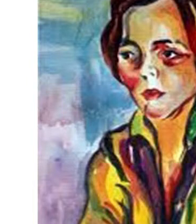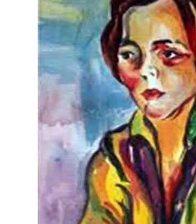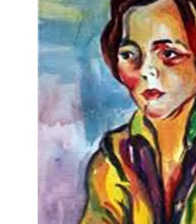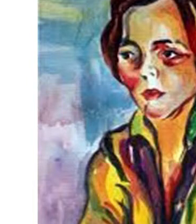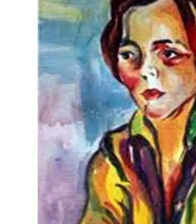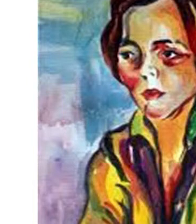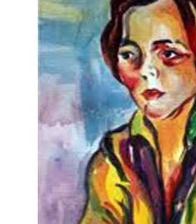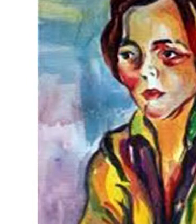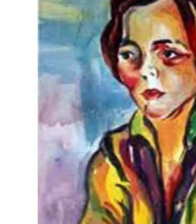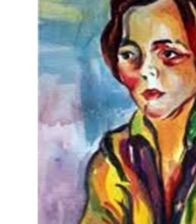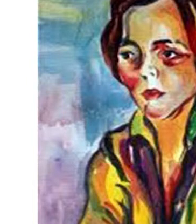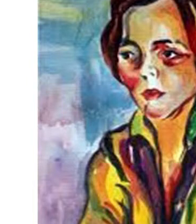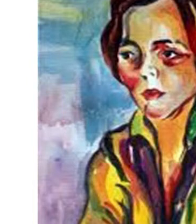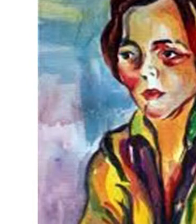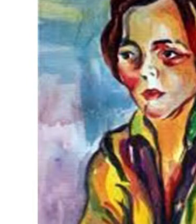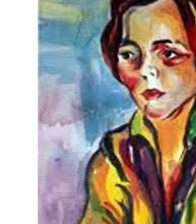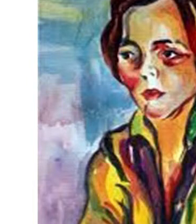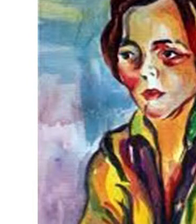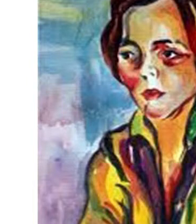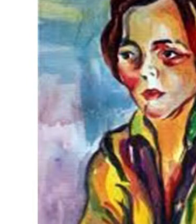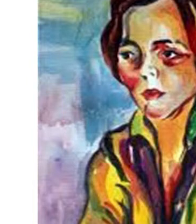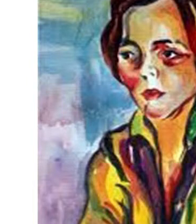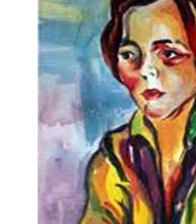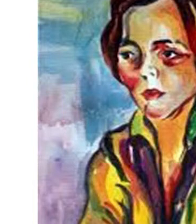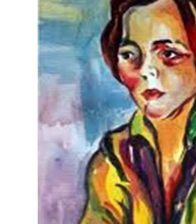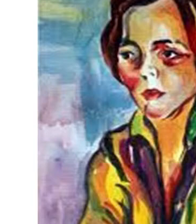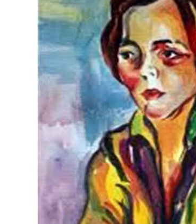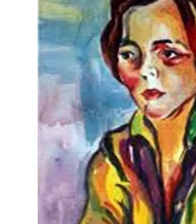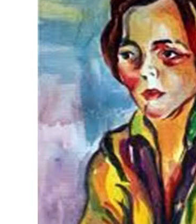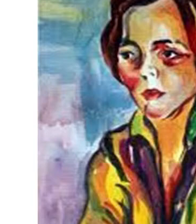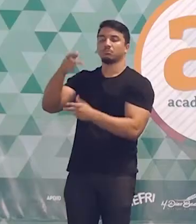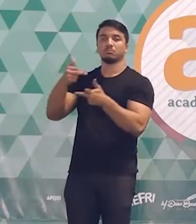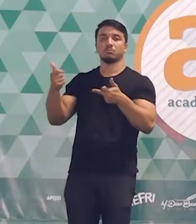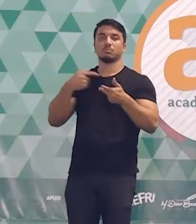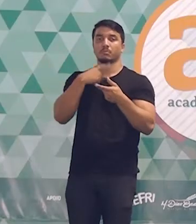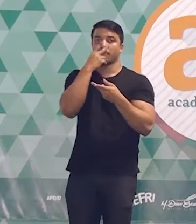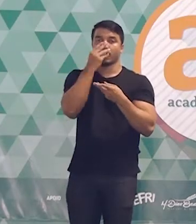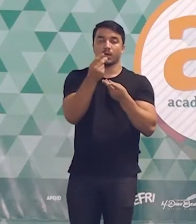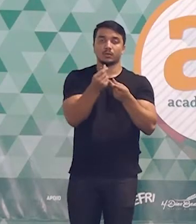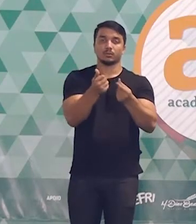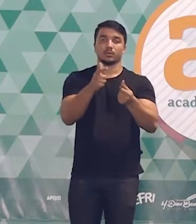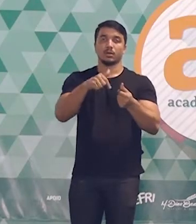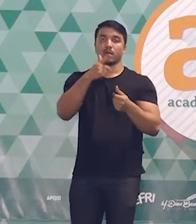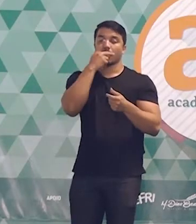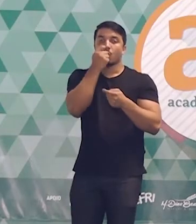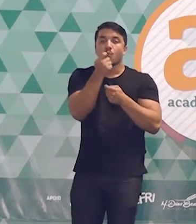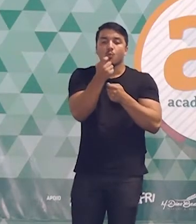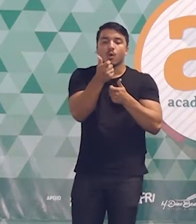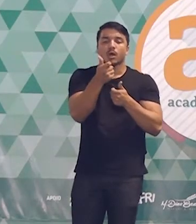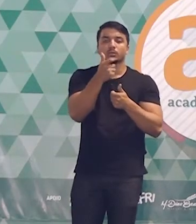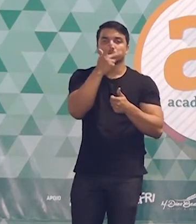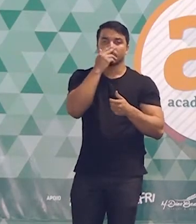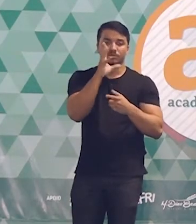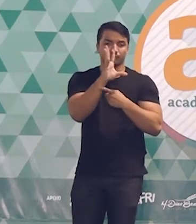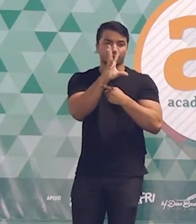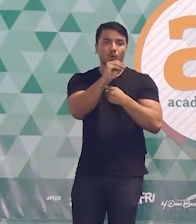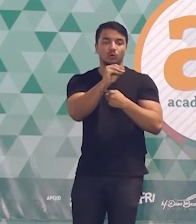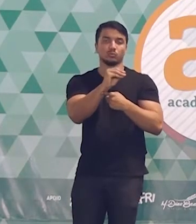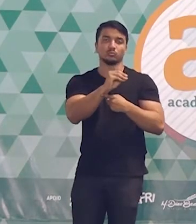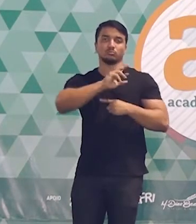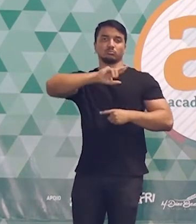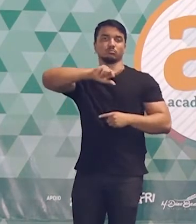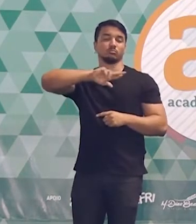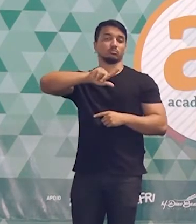Não há uma preocupação em detalhar o traço como se fosse quase uma